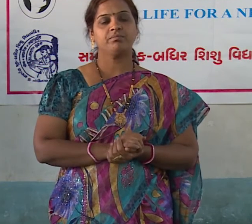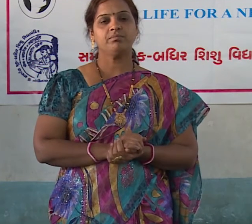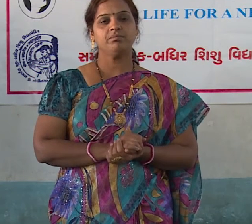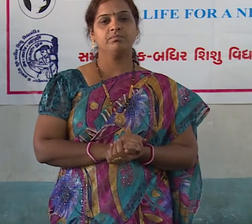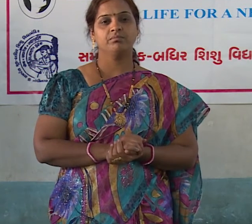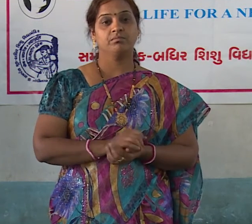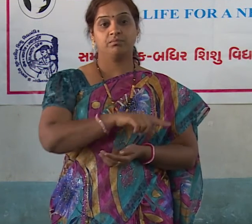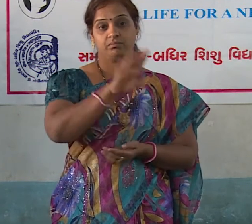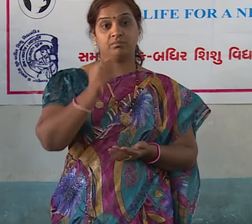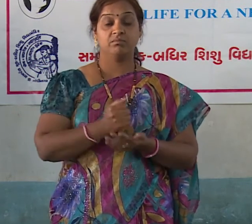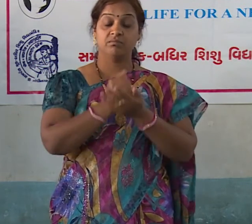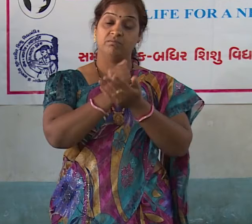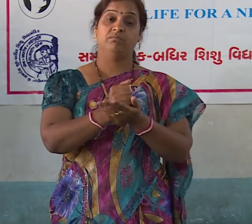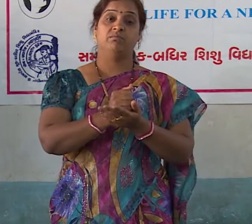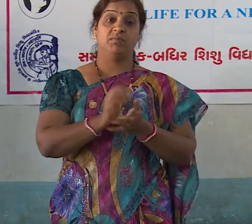आपको सहयोग दिया हो